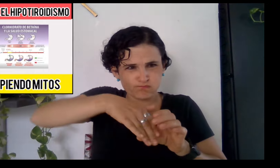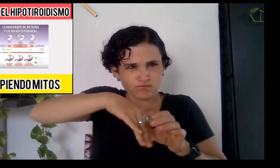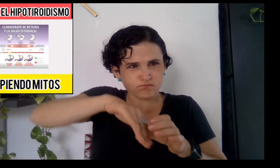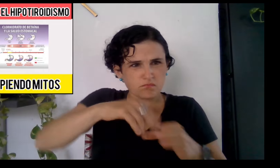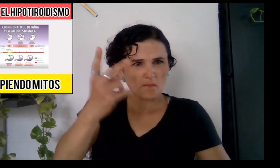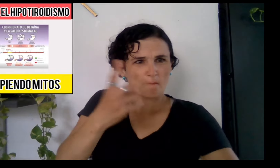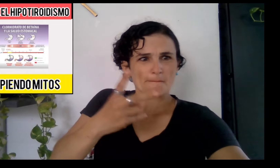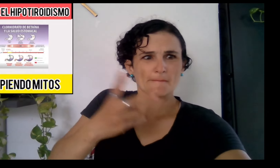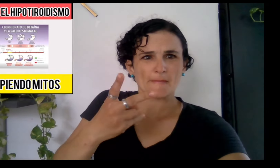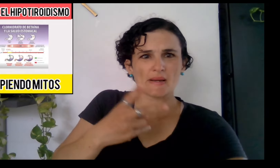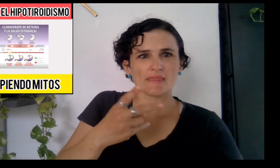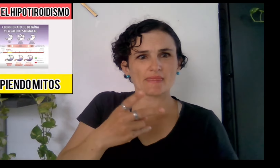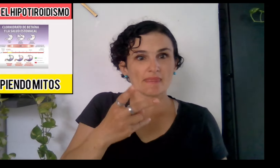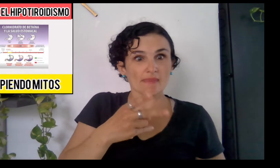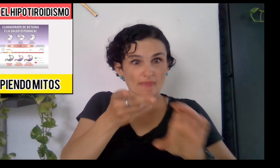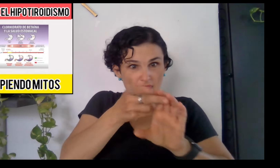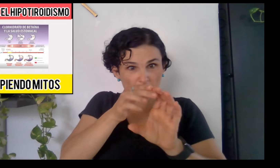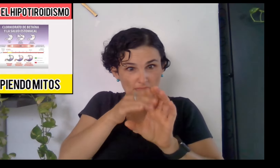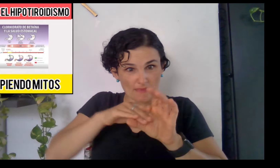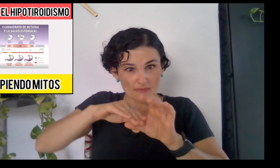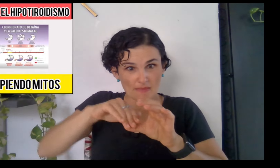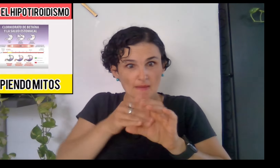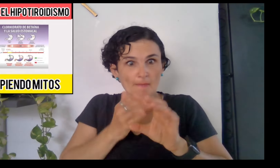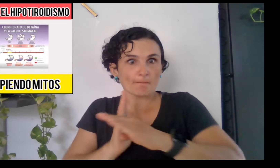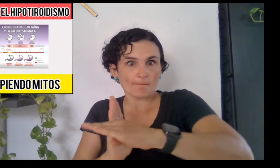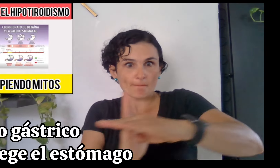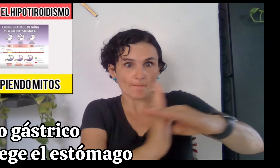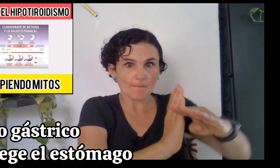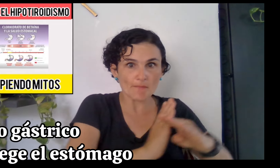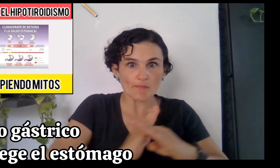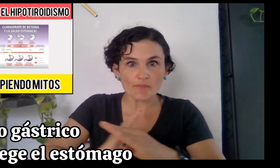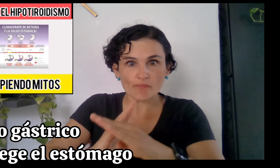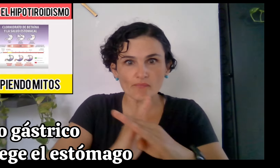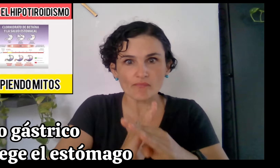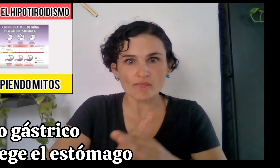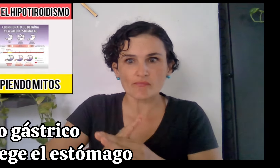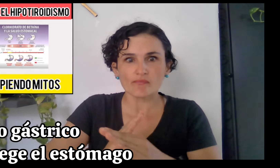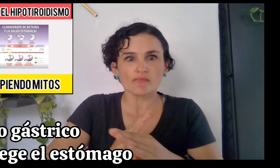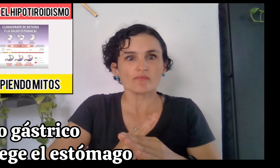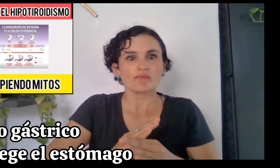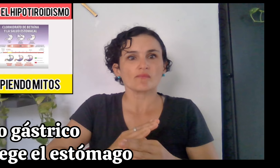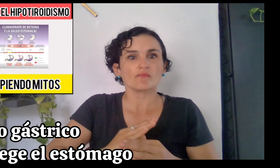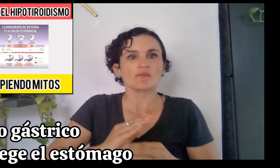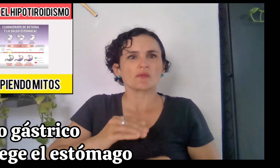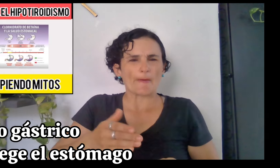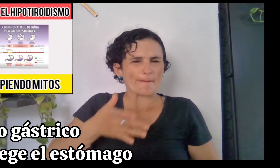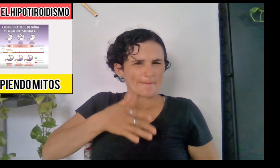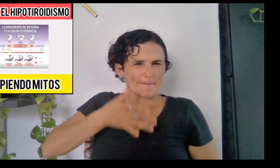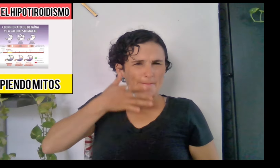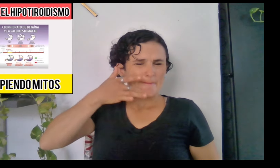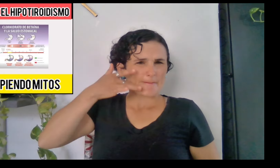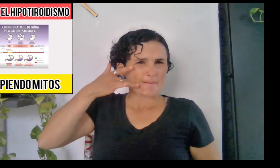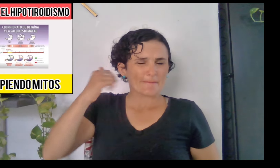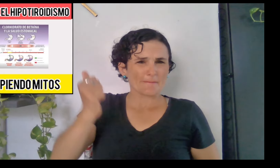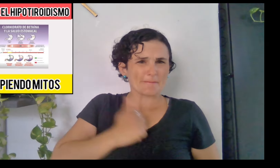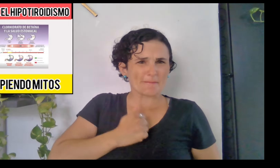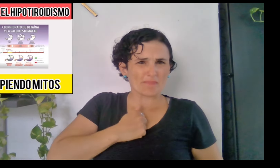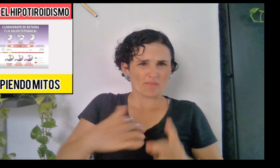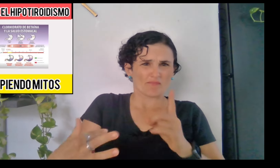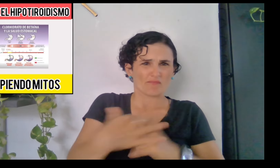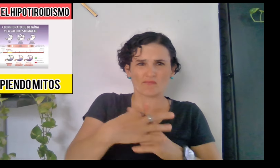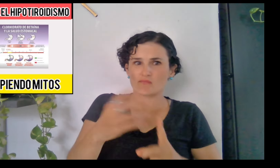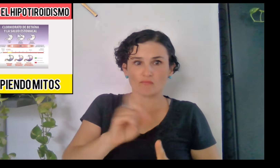Ese moco gástrico es el que protege el estómago para que no se vaya a desintegrar él mismo con sus propios ácidos, pero además protege para que no